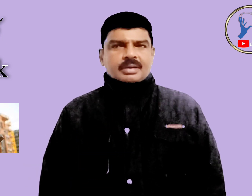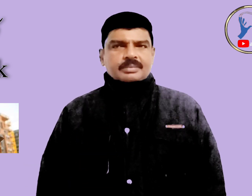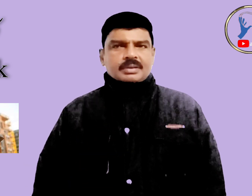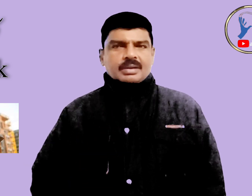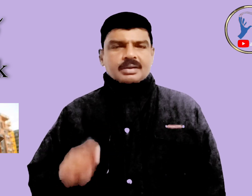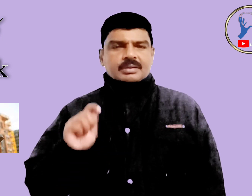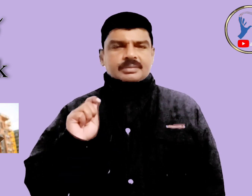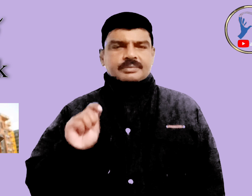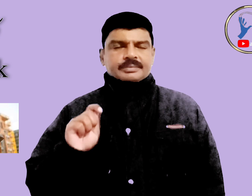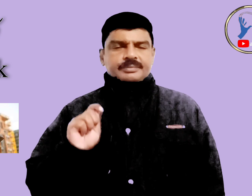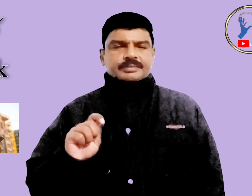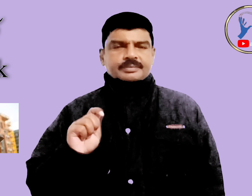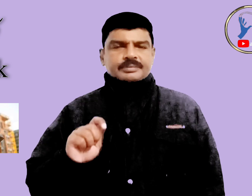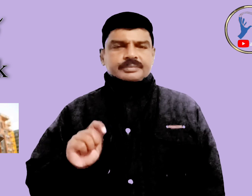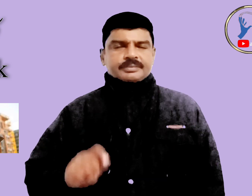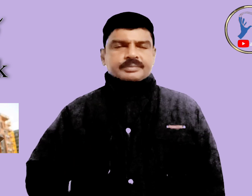काम करना,